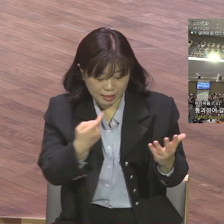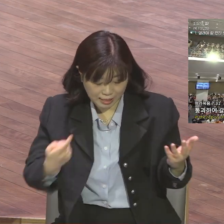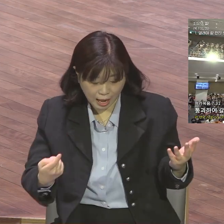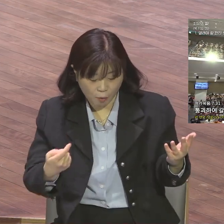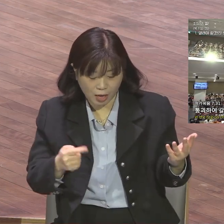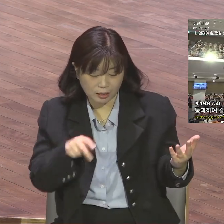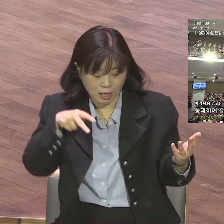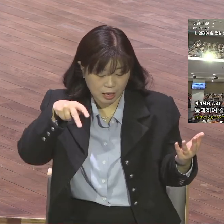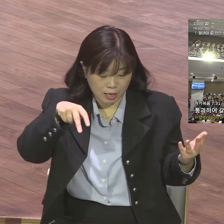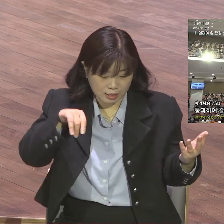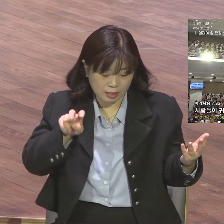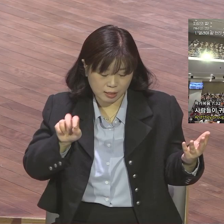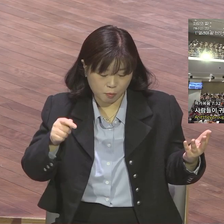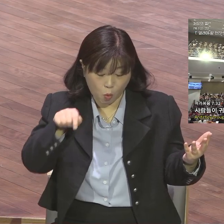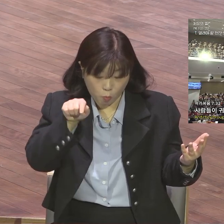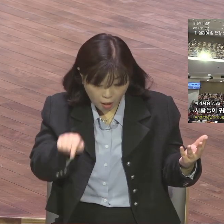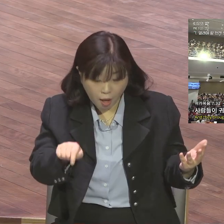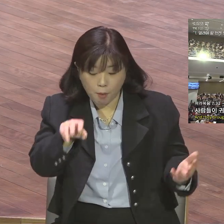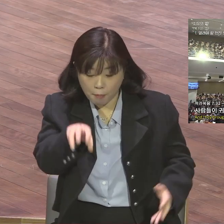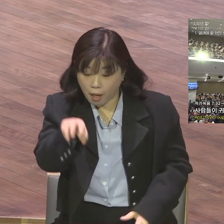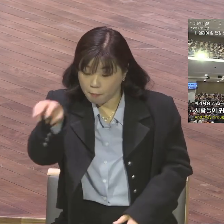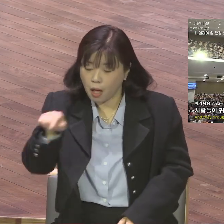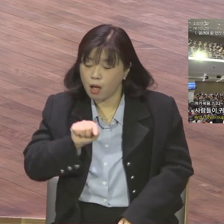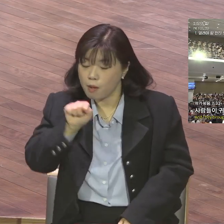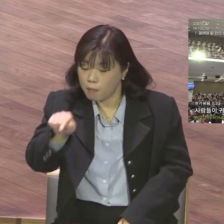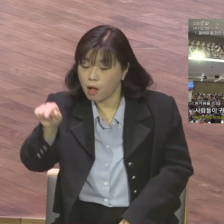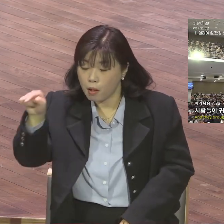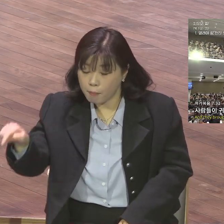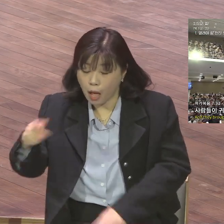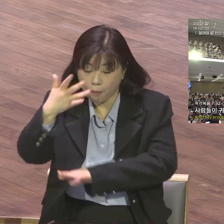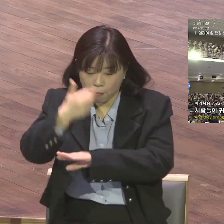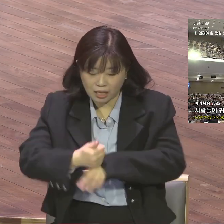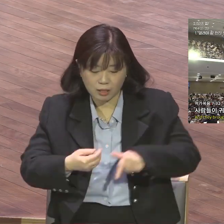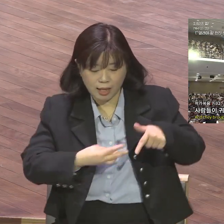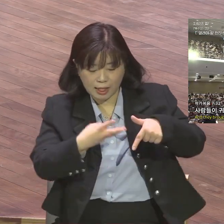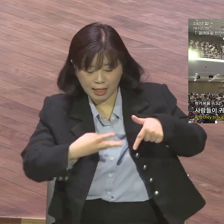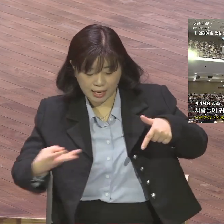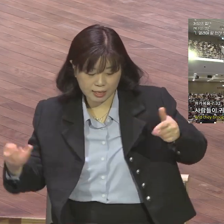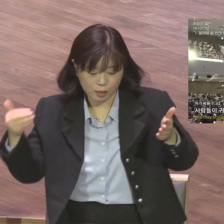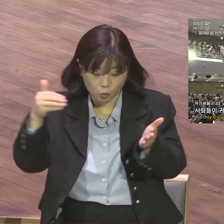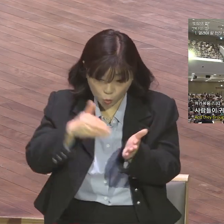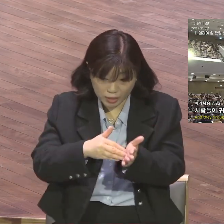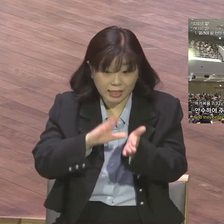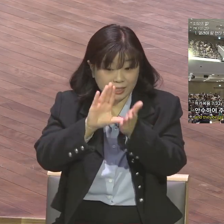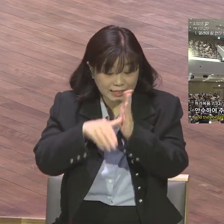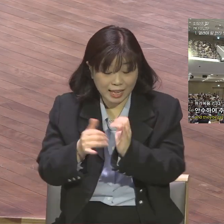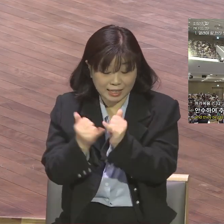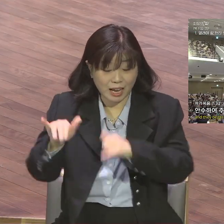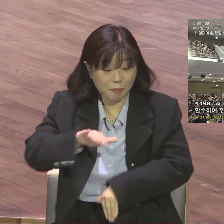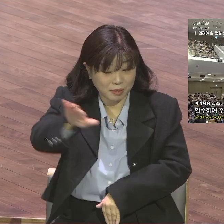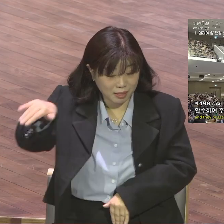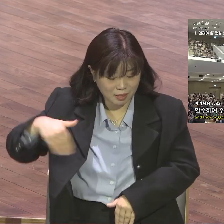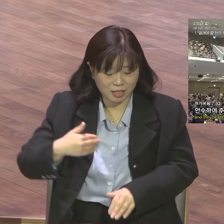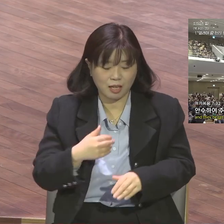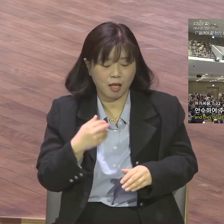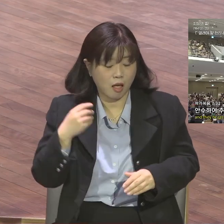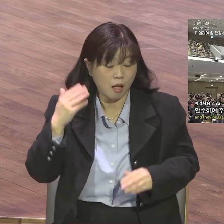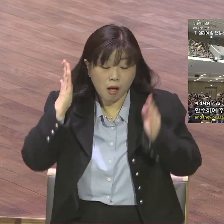통과하여 갈릴리 호수에 이르심에 사람들이 귀먹고 말 더듬는 자를 데리고 예수께 나와 안수하여